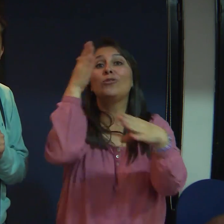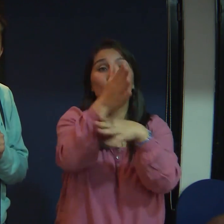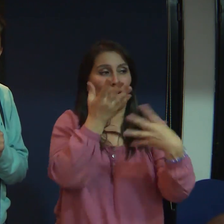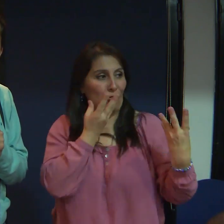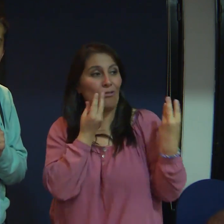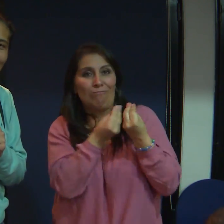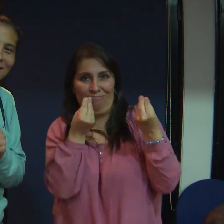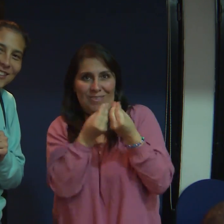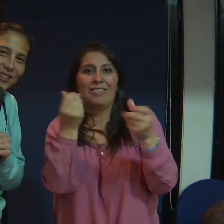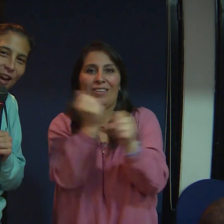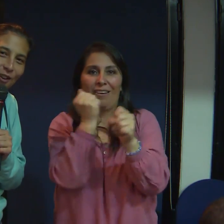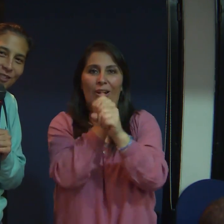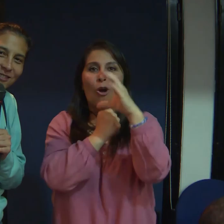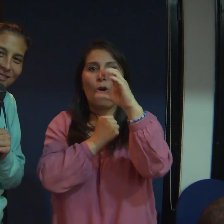sería la palabra. ¡Chao!